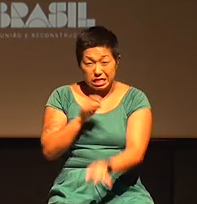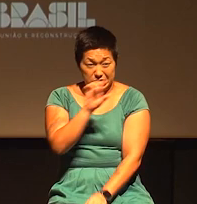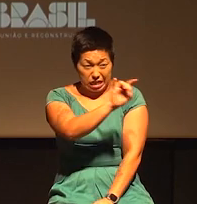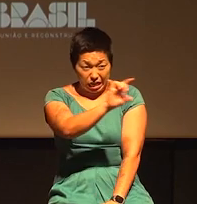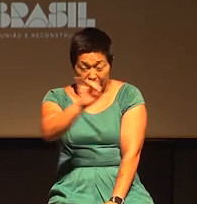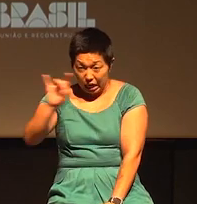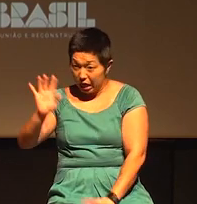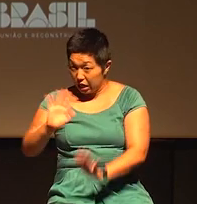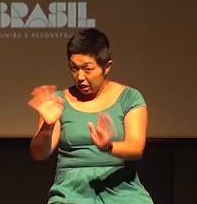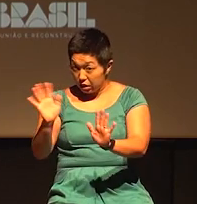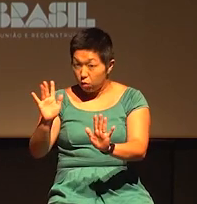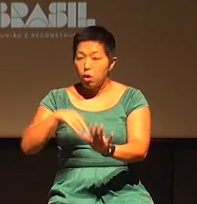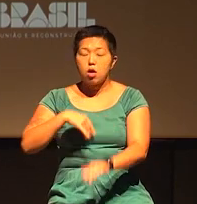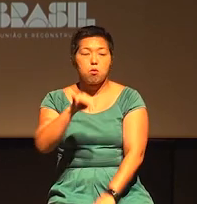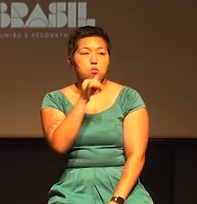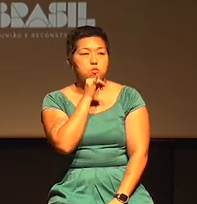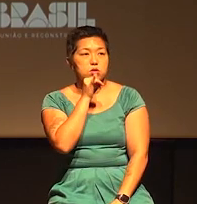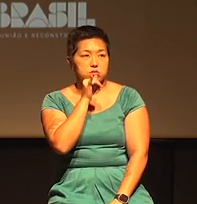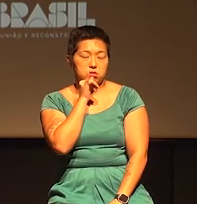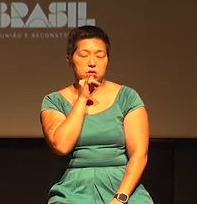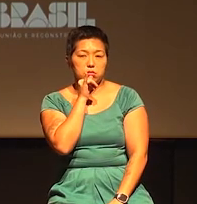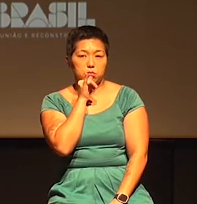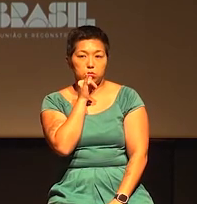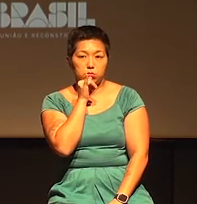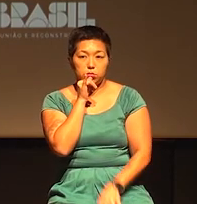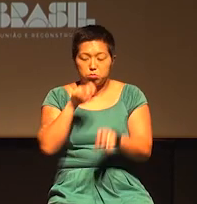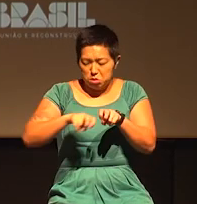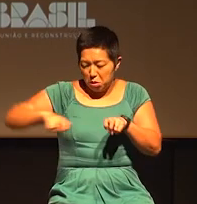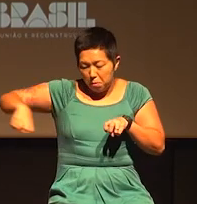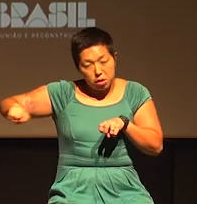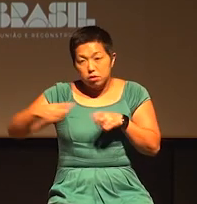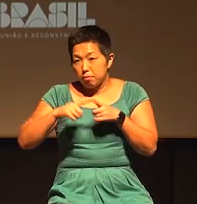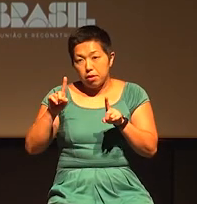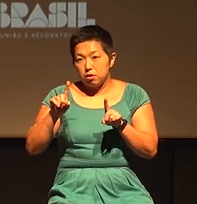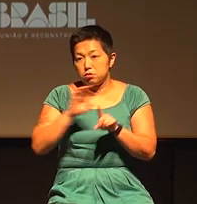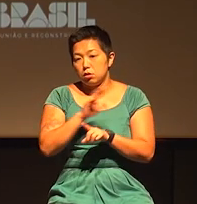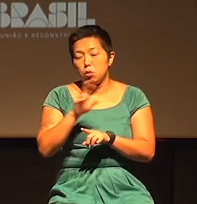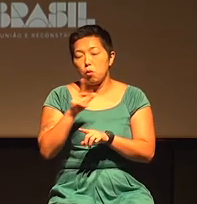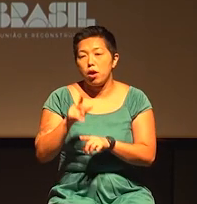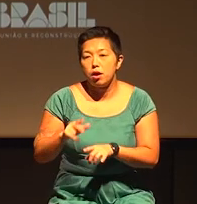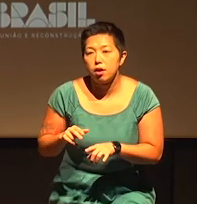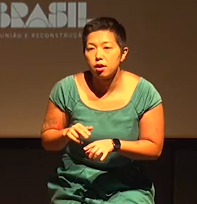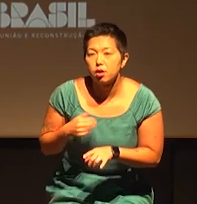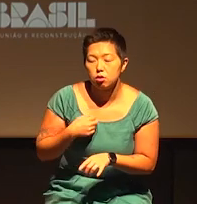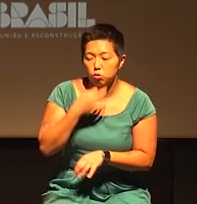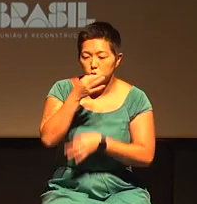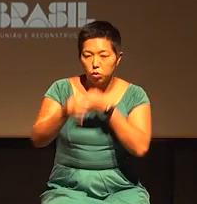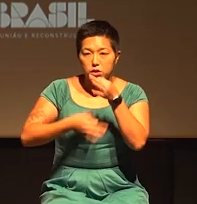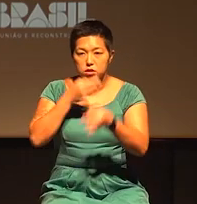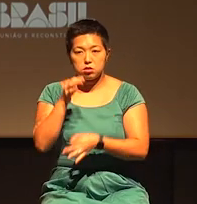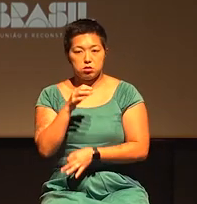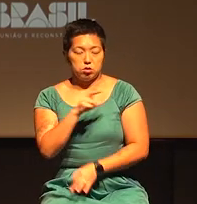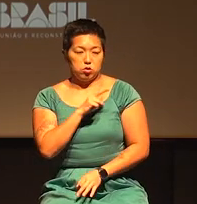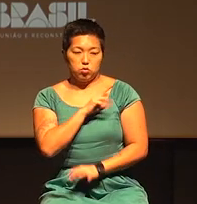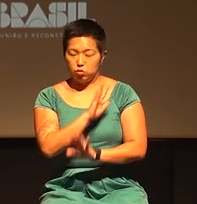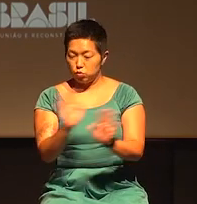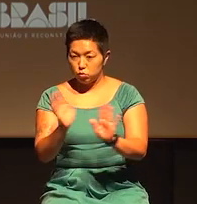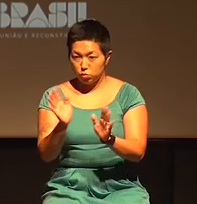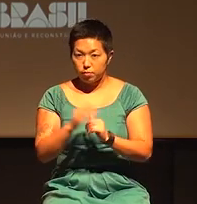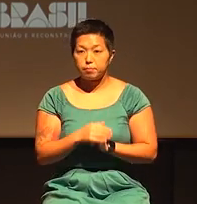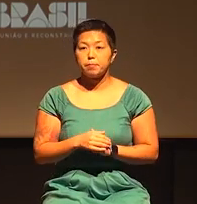o que eu vou falar aqui são exemplos que fazem sentido para essa mesa mas não considerem que eu tô criticando alguém individualmente porque não é